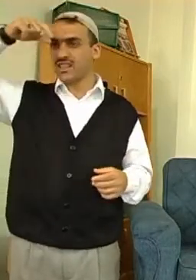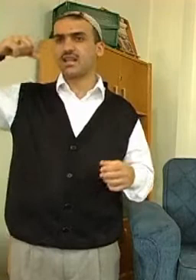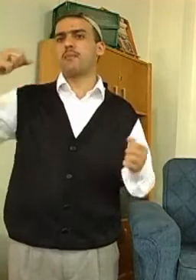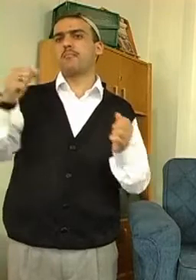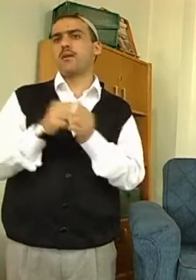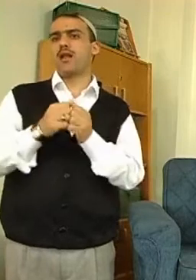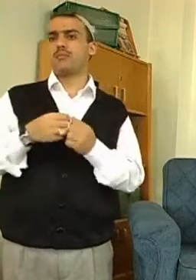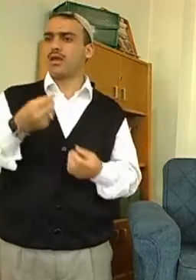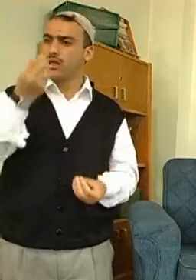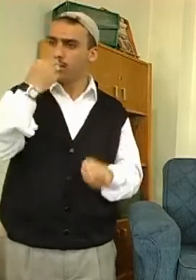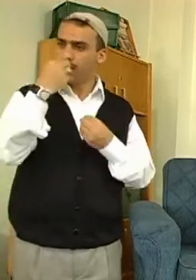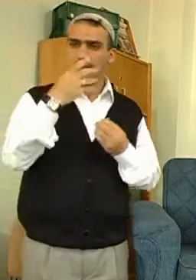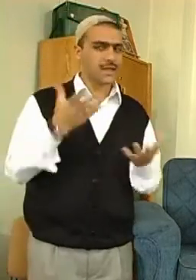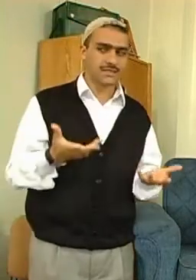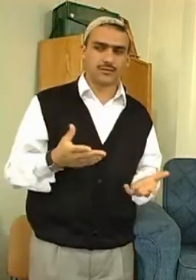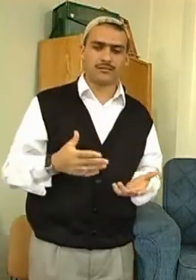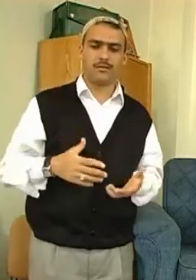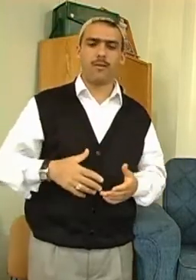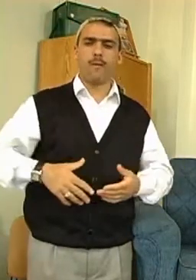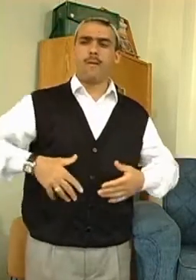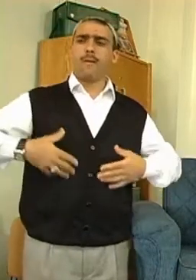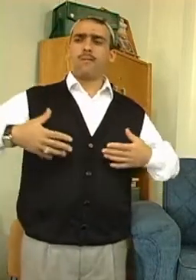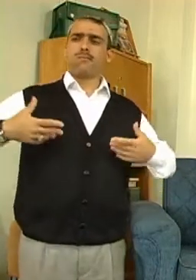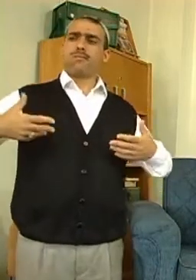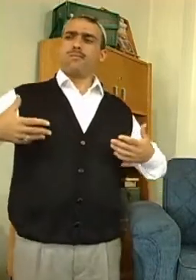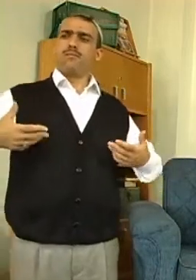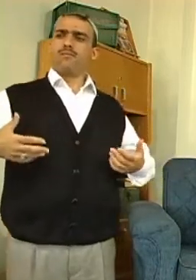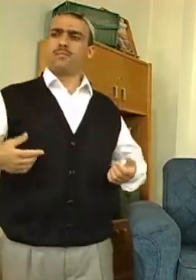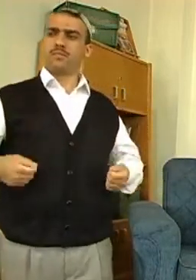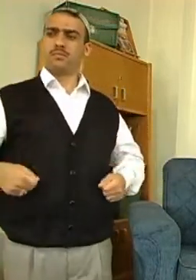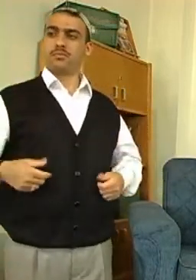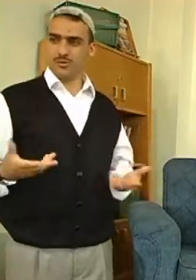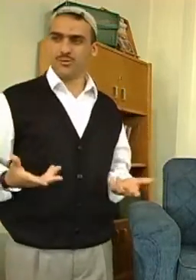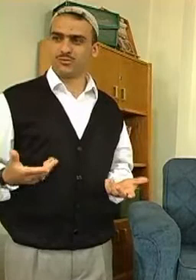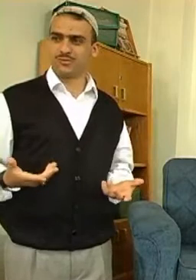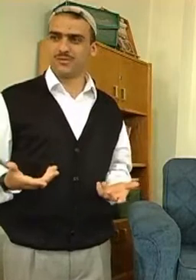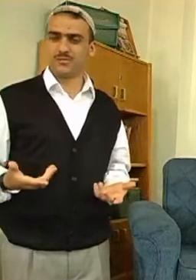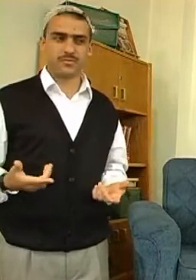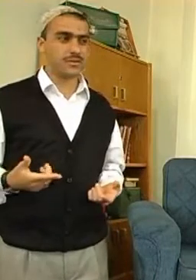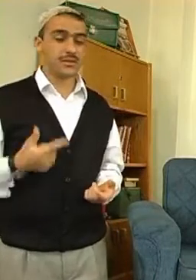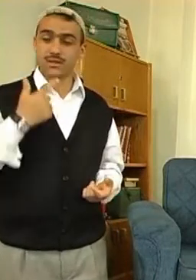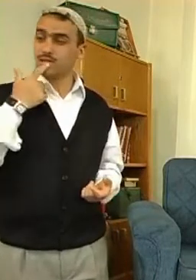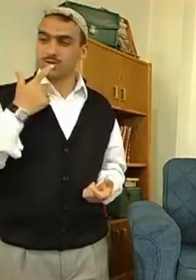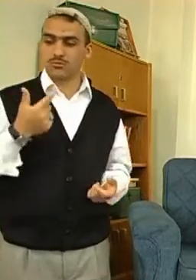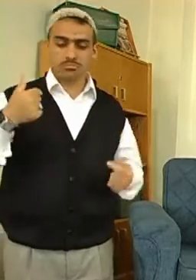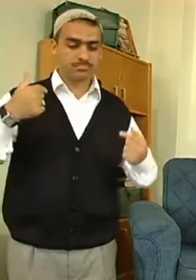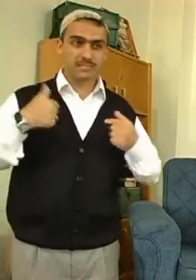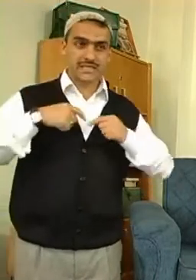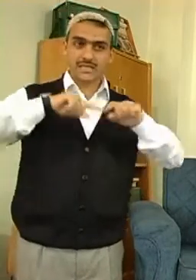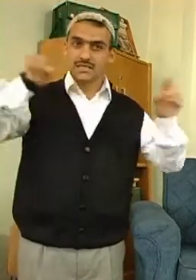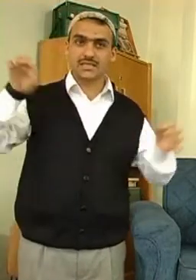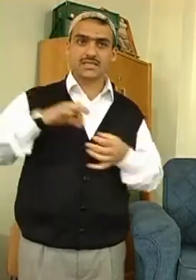Ya, 1 milyondan fazla bitki türü, 1 milyondan fazla hayvan türü. Hep bize hizmet ediyorlar ya. Allah.